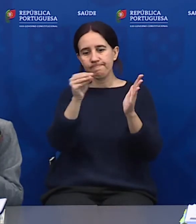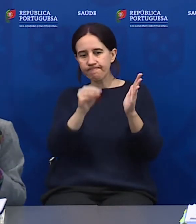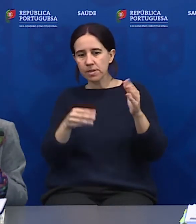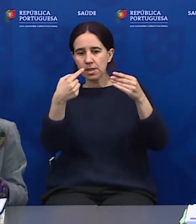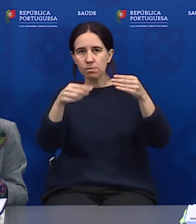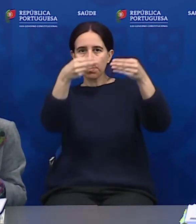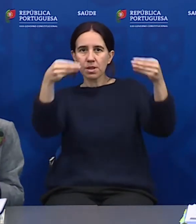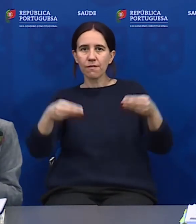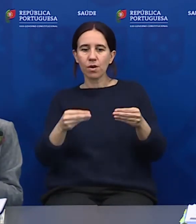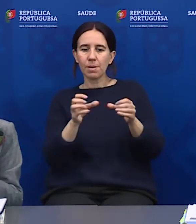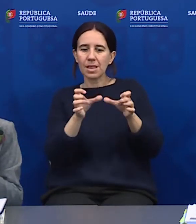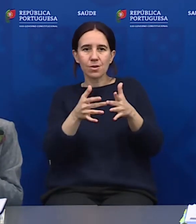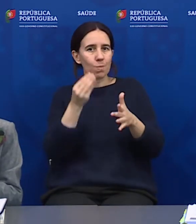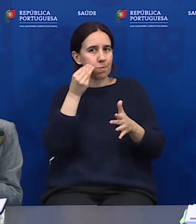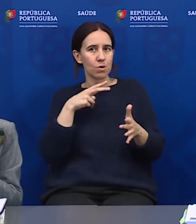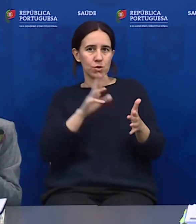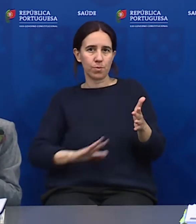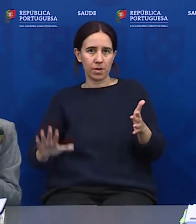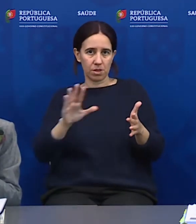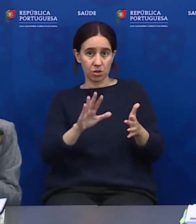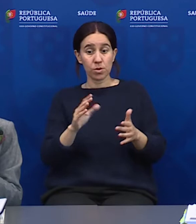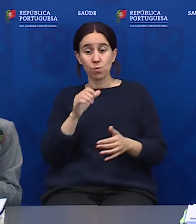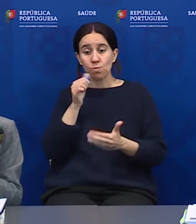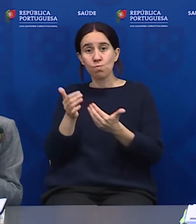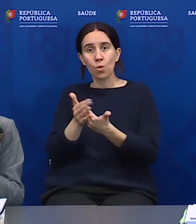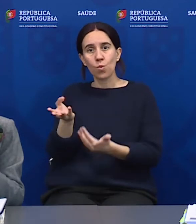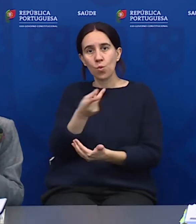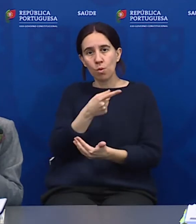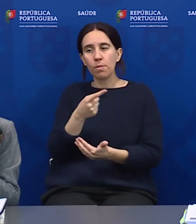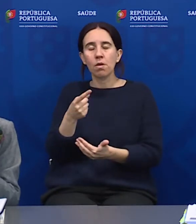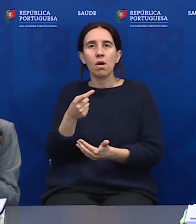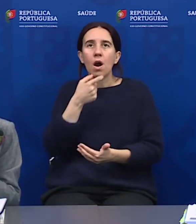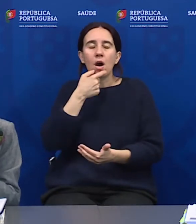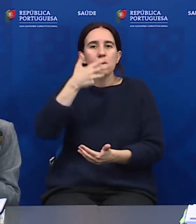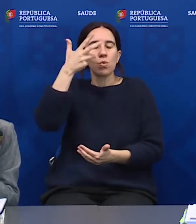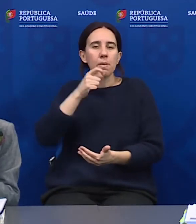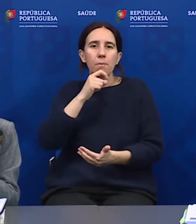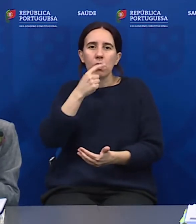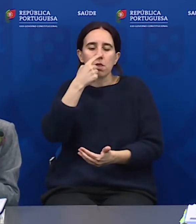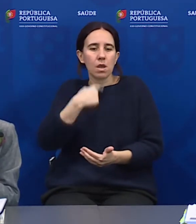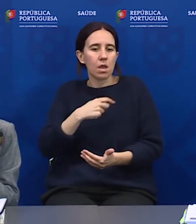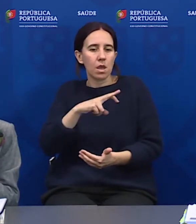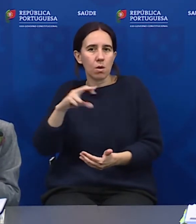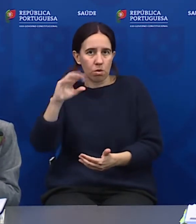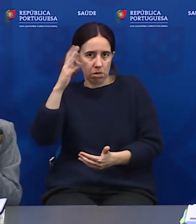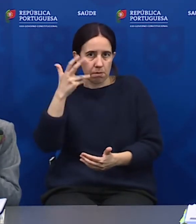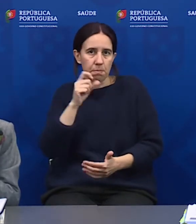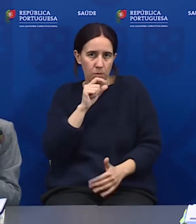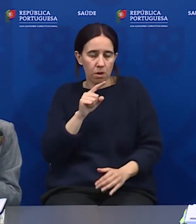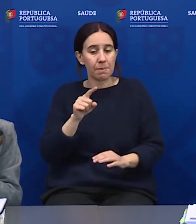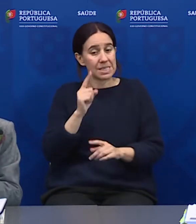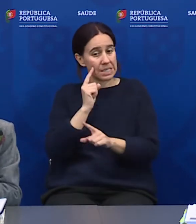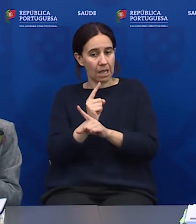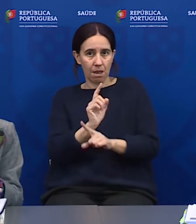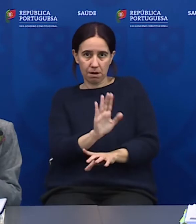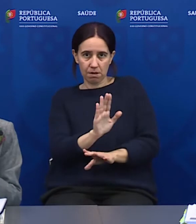plataforma eletrónica, é assim no nosso país, e portanto o número de mortes, salvo algum dia em que haja um erro na codificação que pode acontecer, é